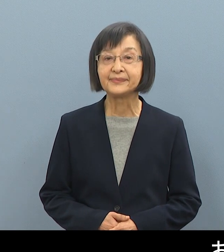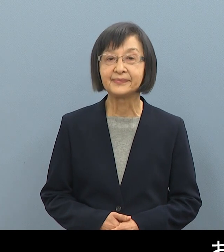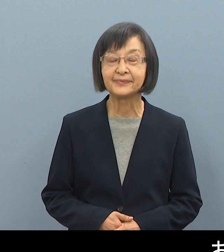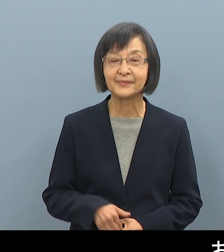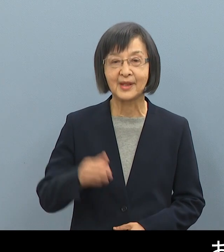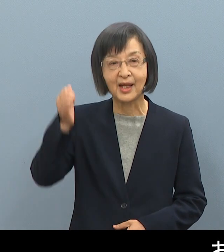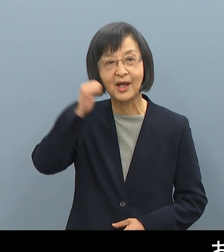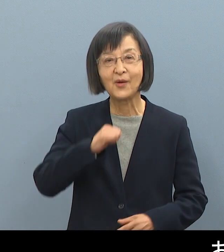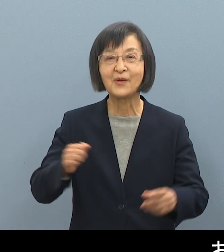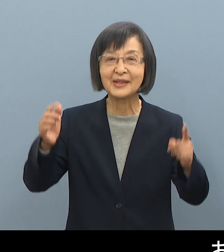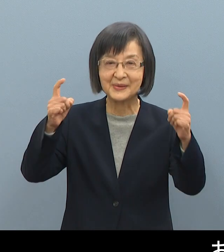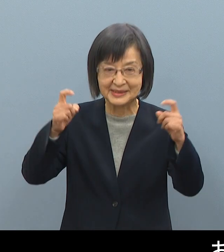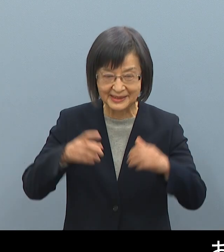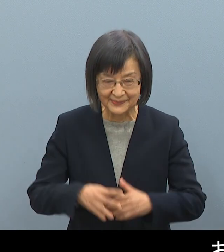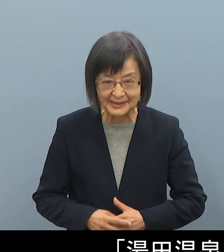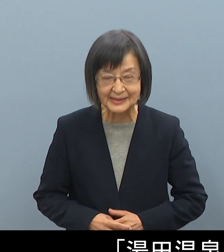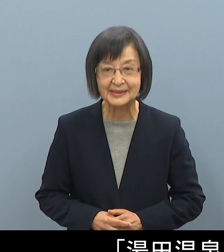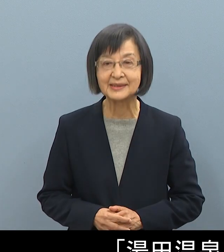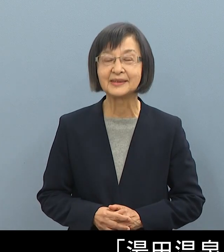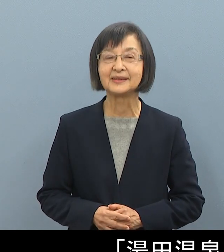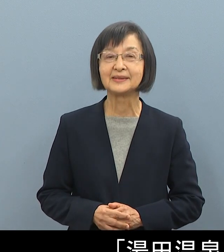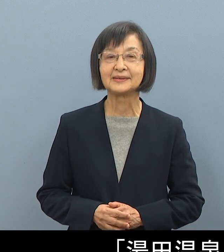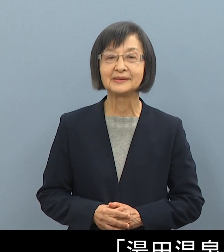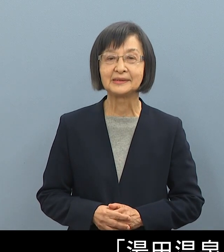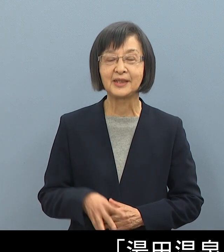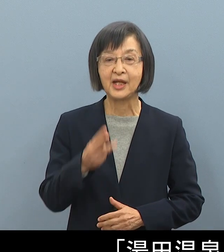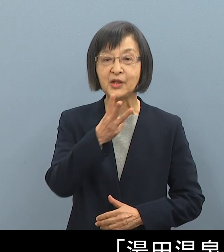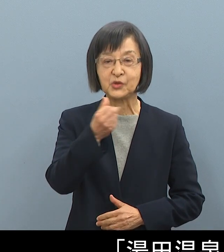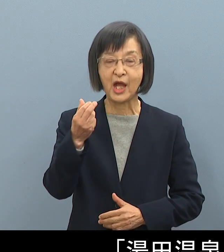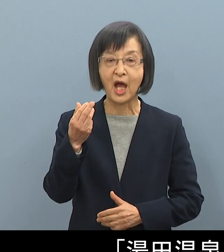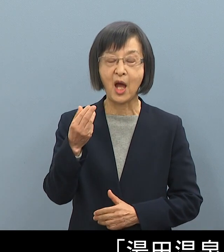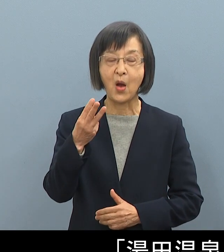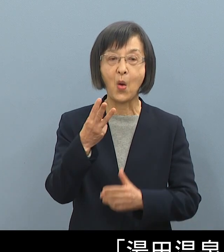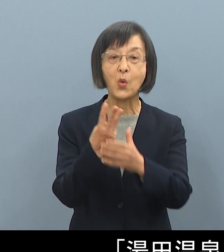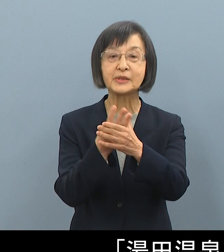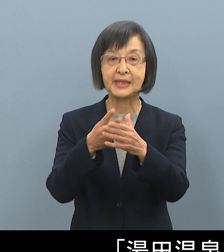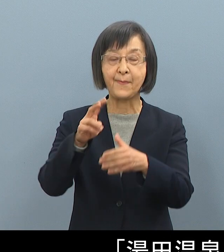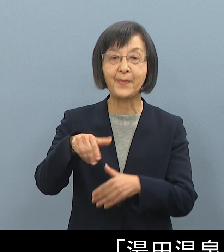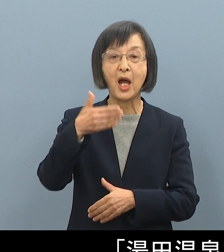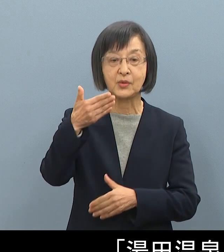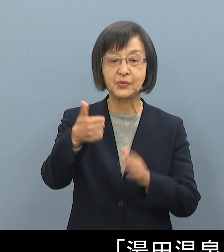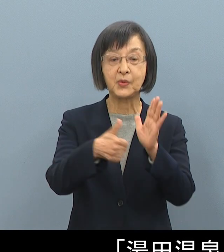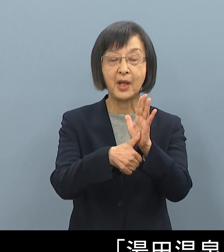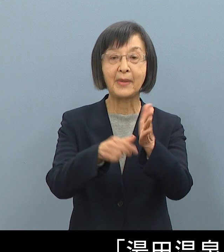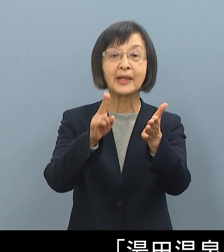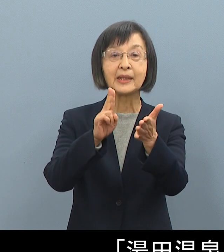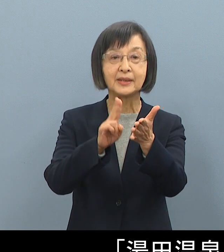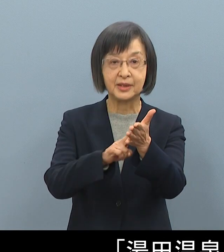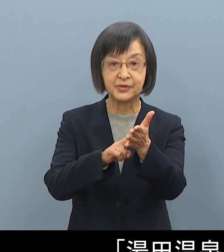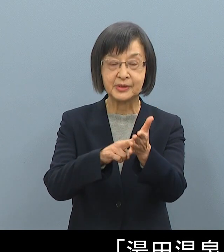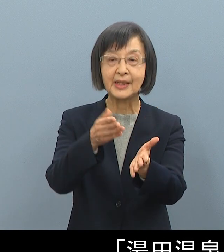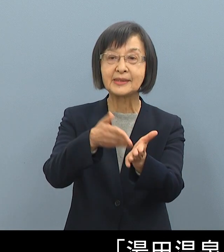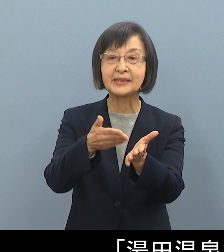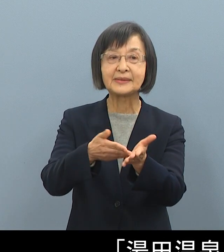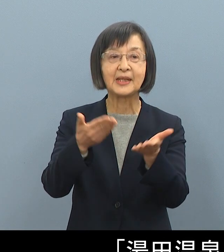それではおはようございます。湯田温泉パークの愛称決定について申し上げます